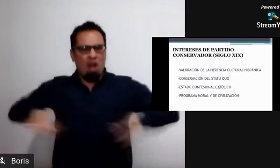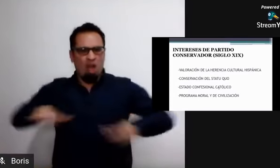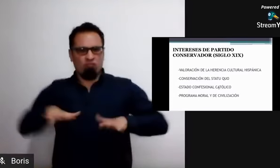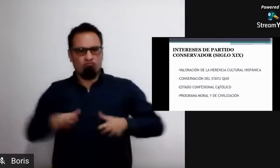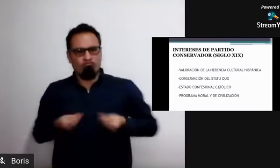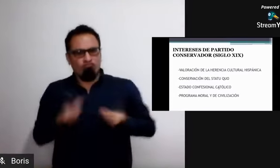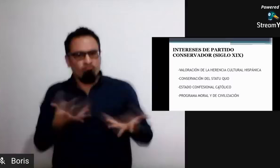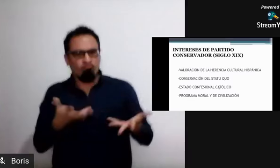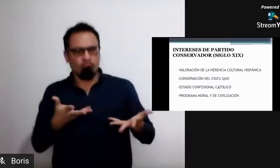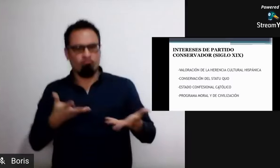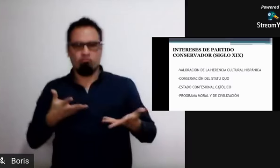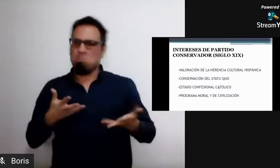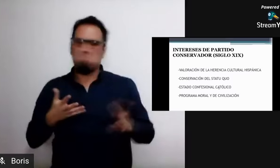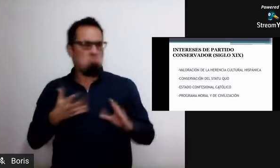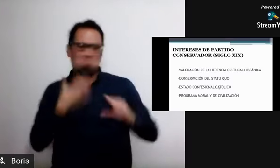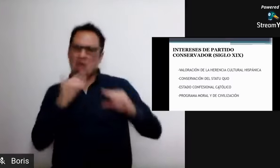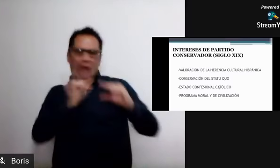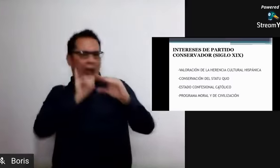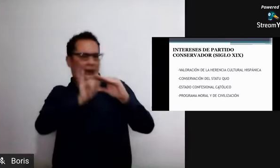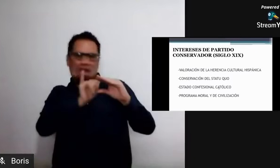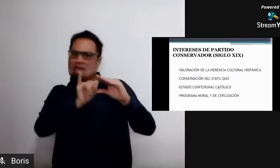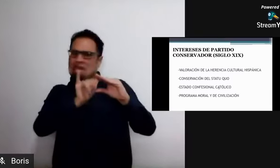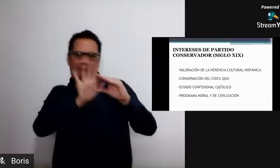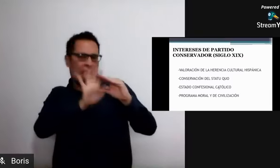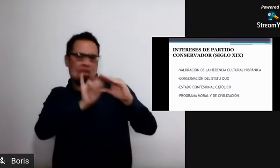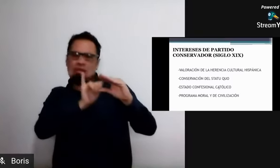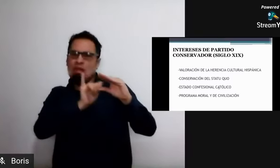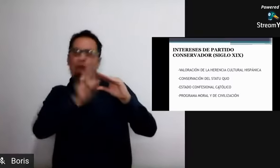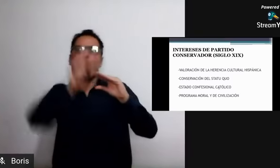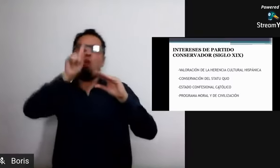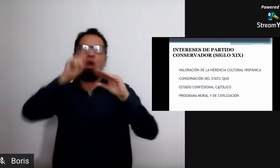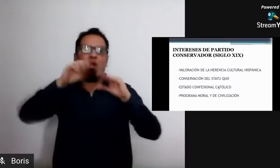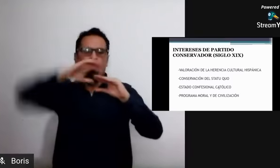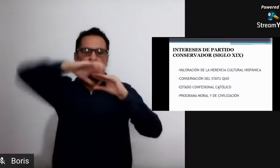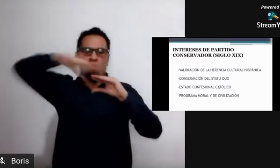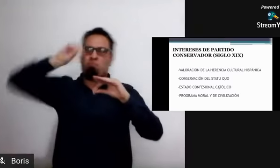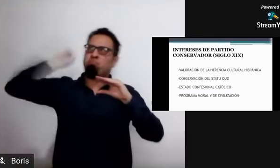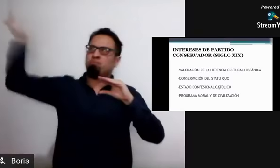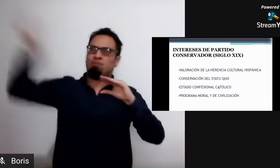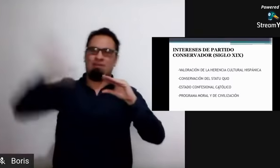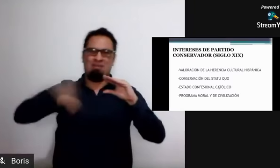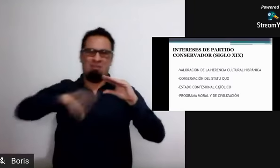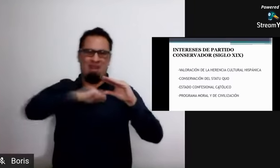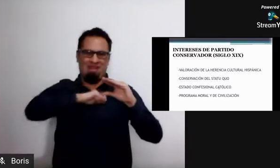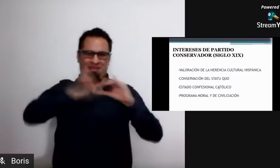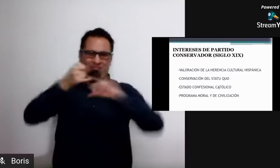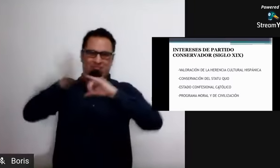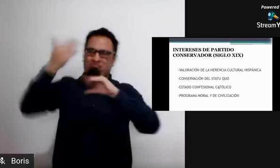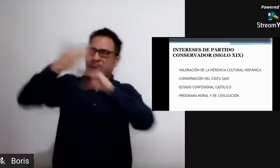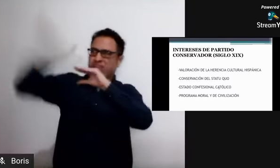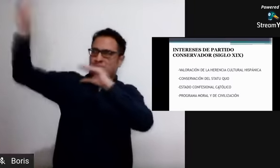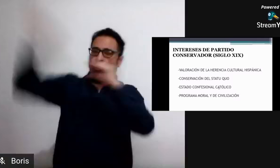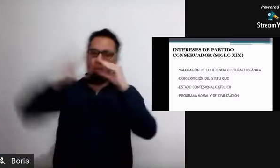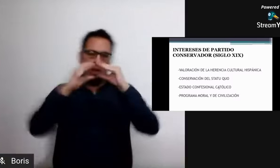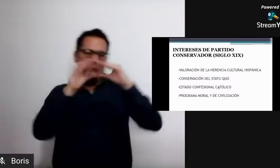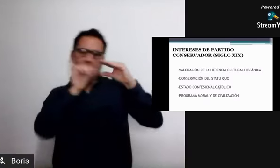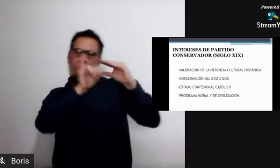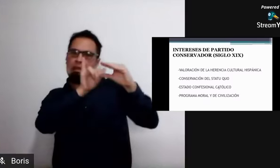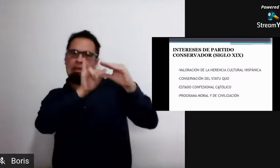los esclavos, ¿sí? Vemos entonces que no querían un cambio donde todos fueran